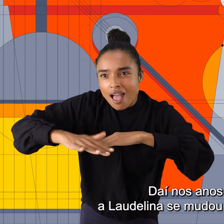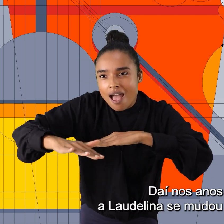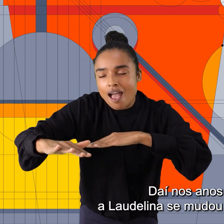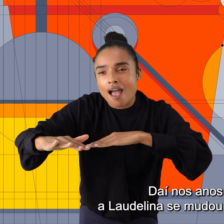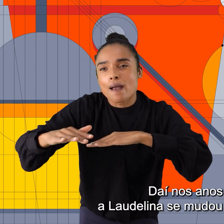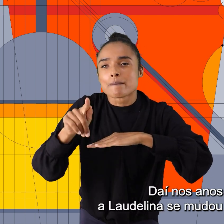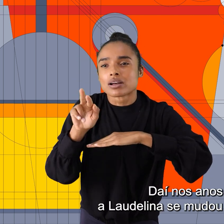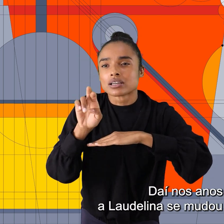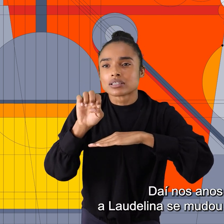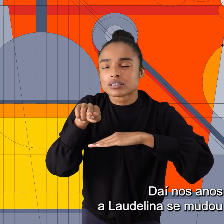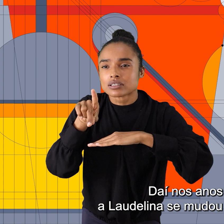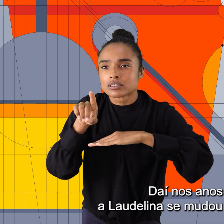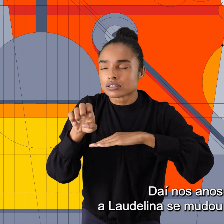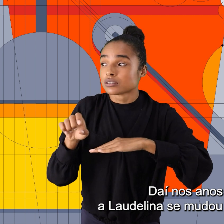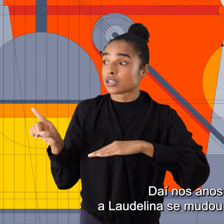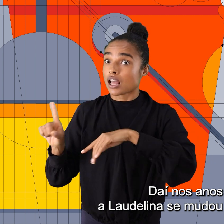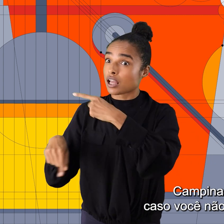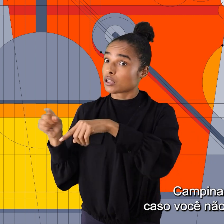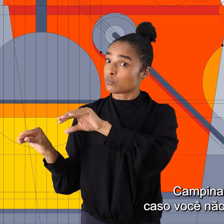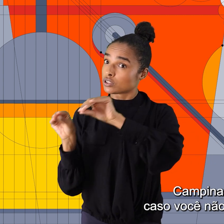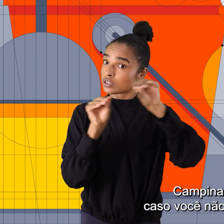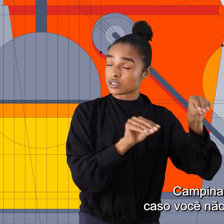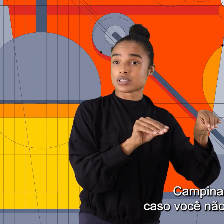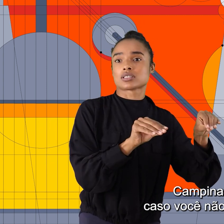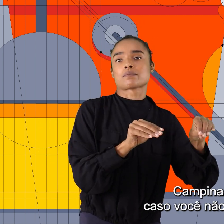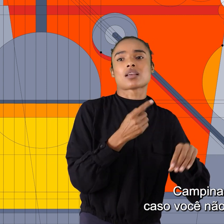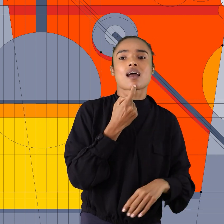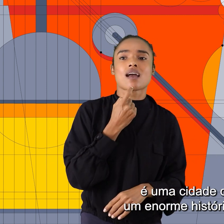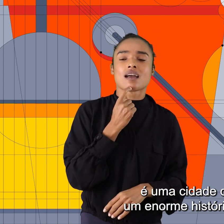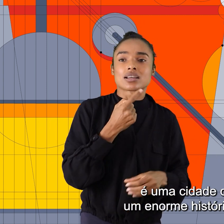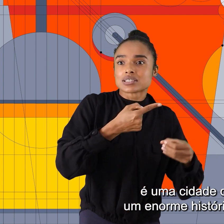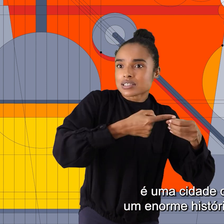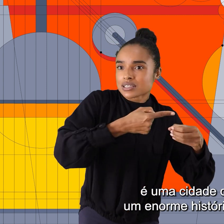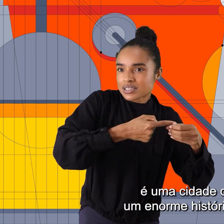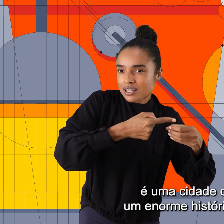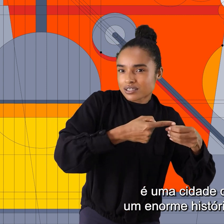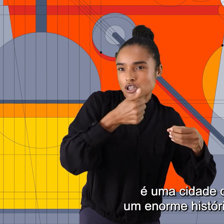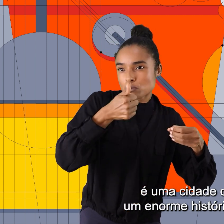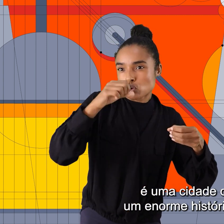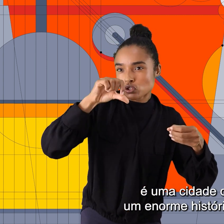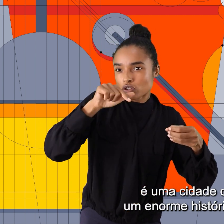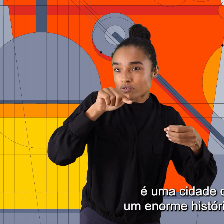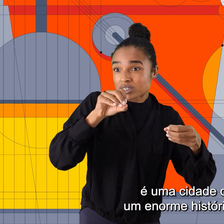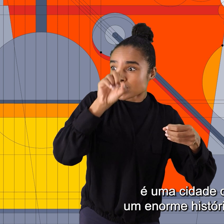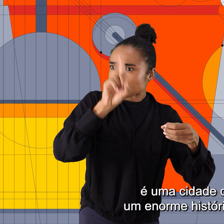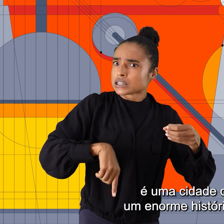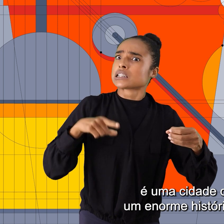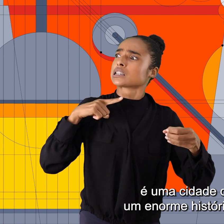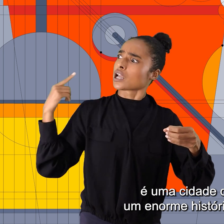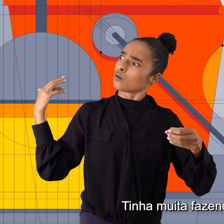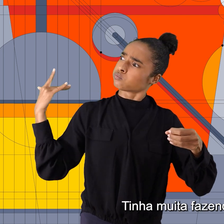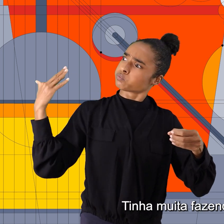Laudelina se mudou para Campinas. Campinas, caso você não saiba, é uma cidade que tem um enorme histórico